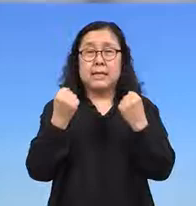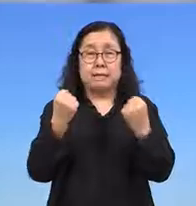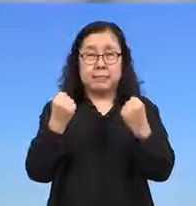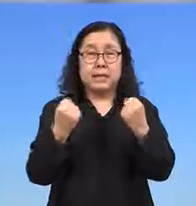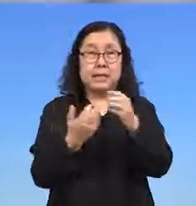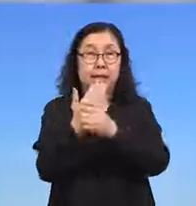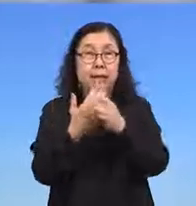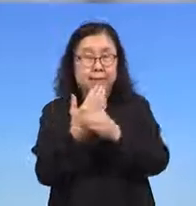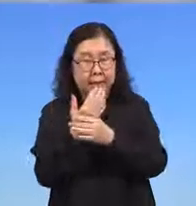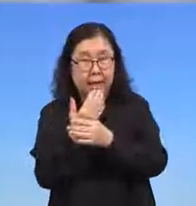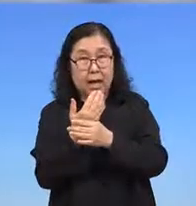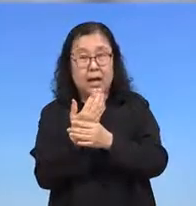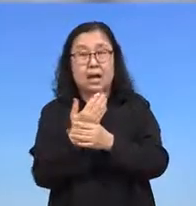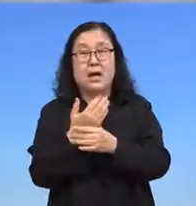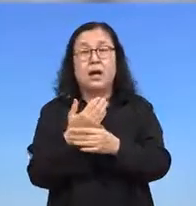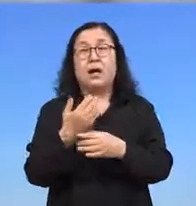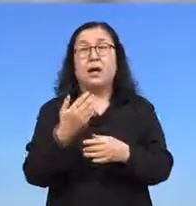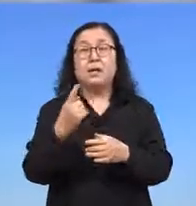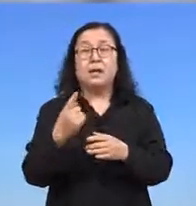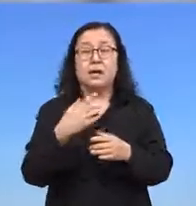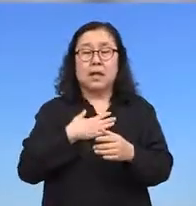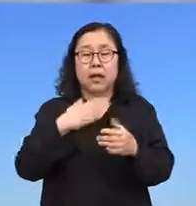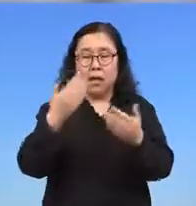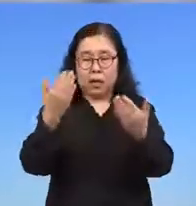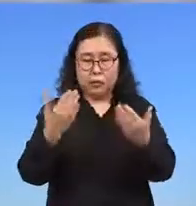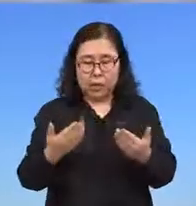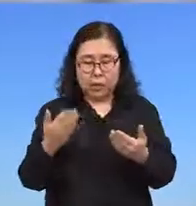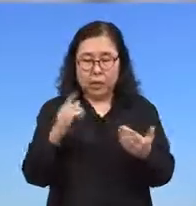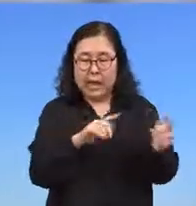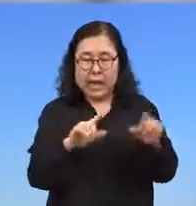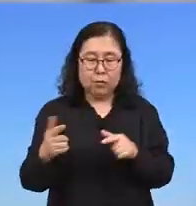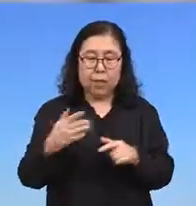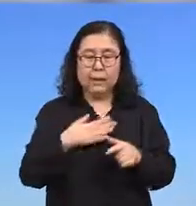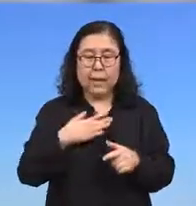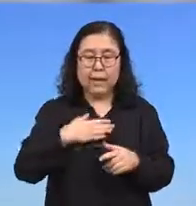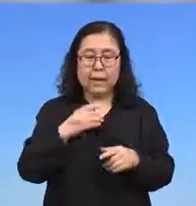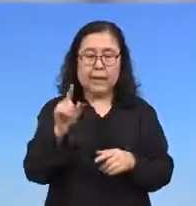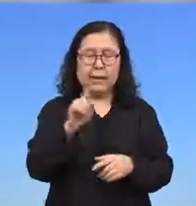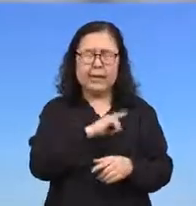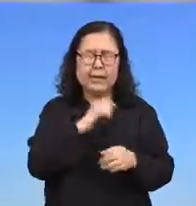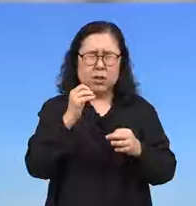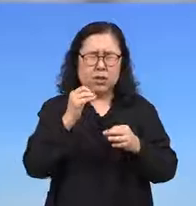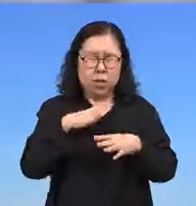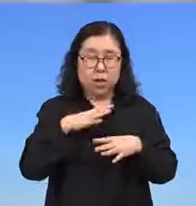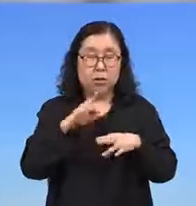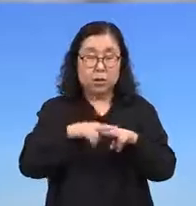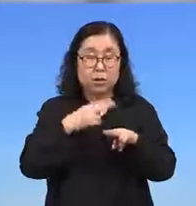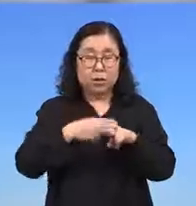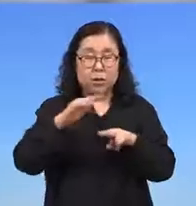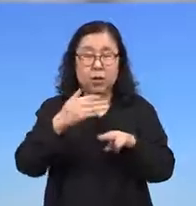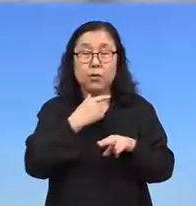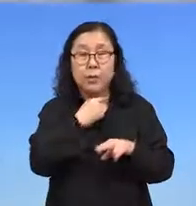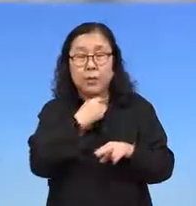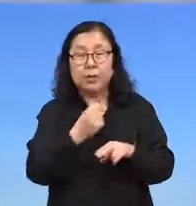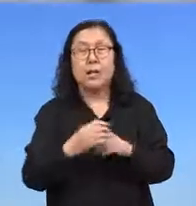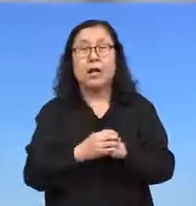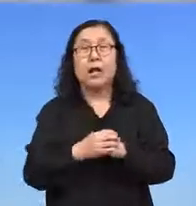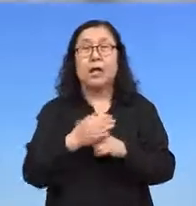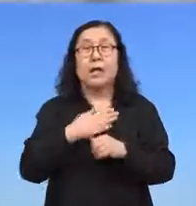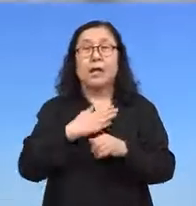역동적인 주님, 오늘 이 하루가 저에게 가장 놀라운 선물이 되기를 원합니다. 사랑하는 아내가,